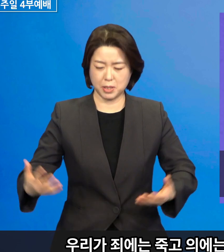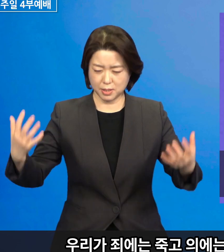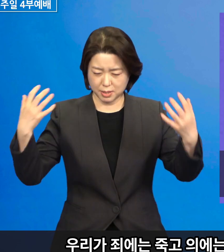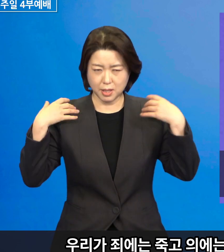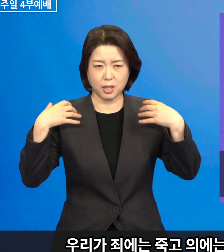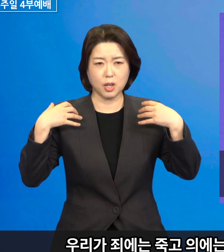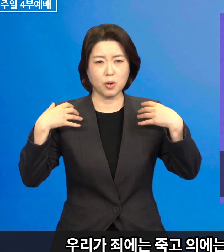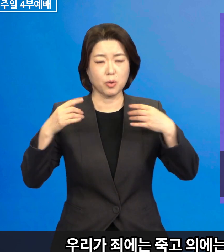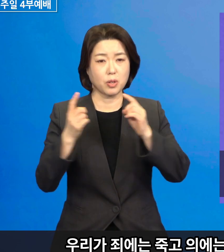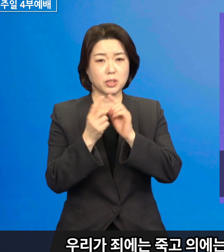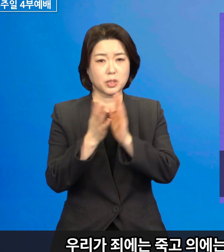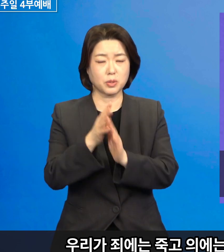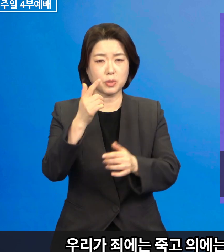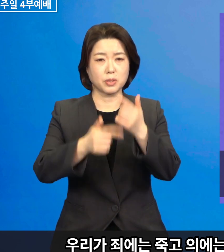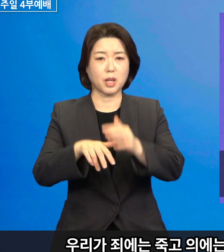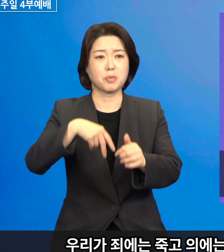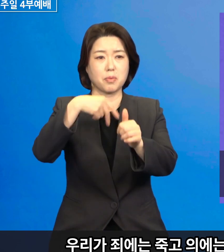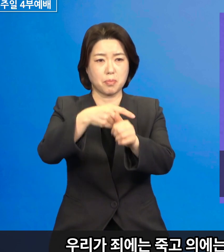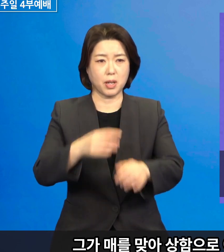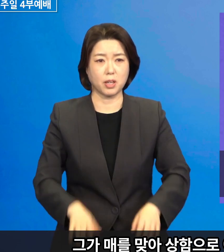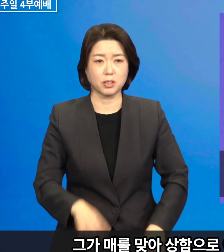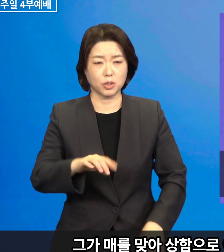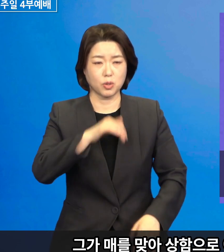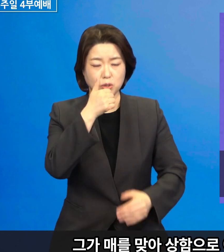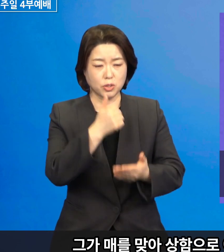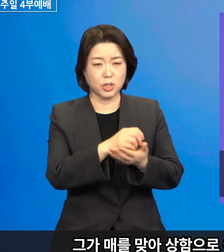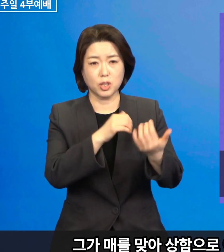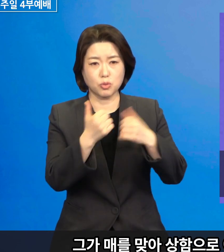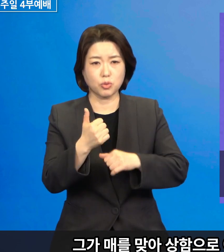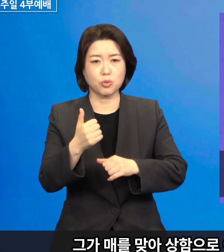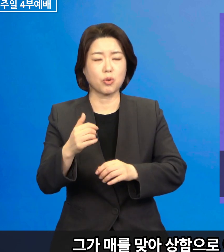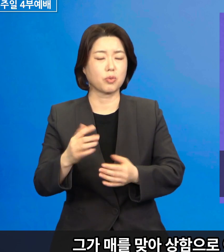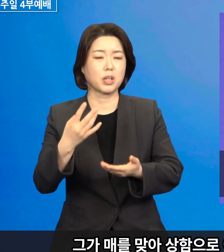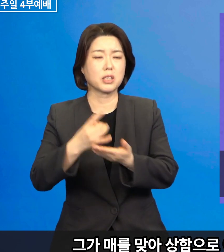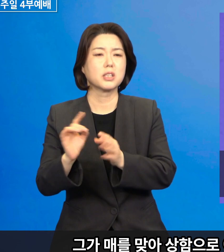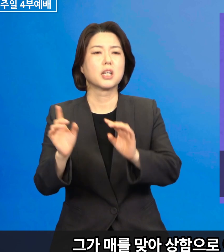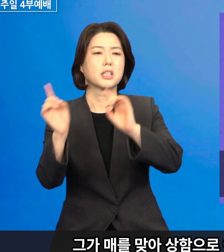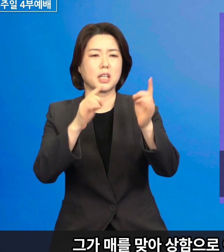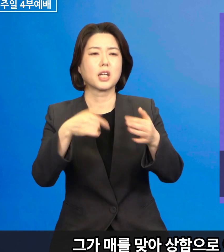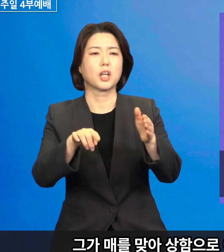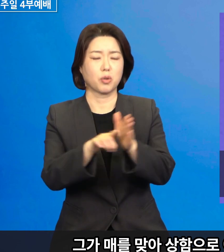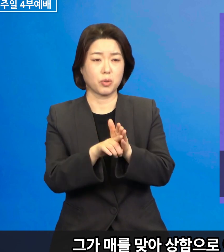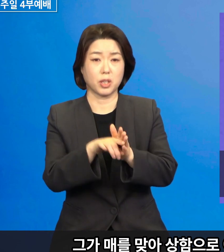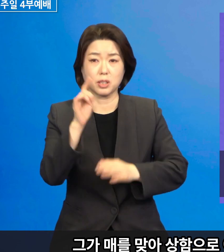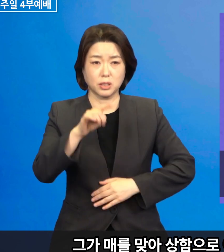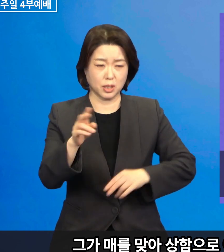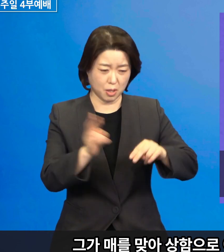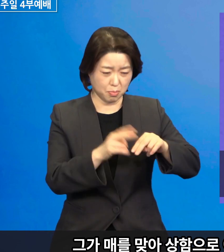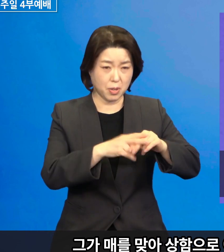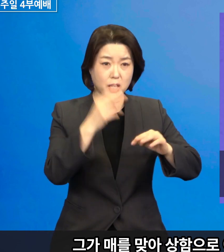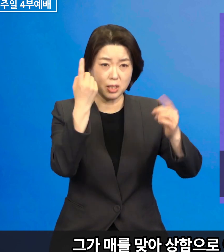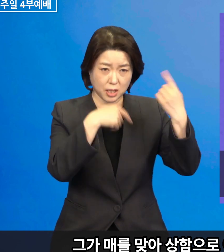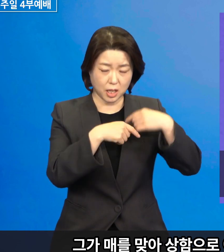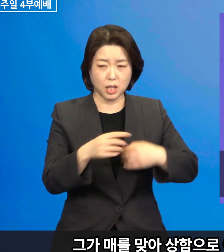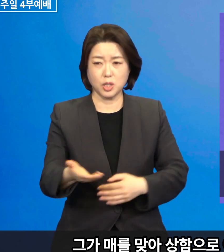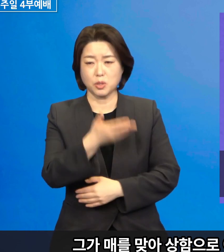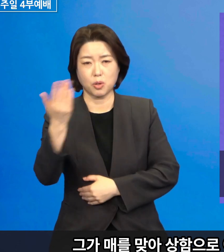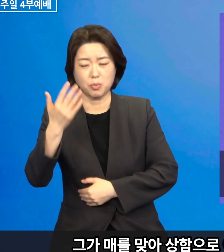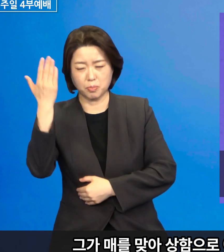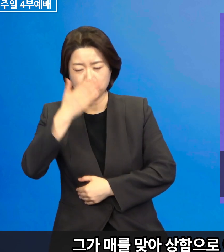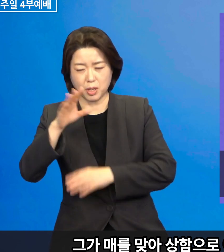우리가 죄인은 죽고 의인은 살게 하시려는 것이었습니다. 그가 매를 맞아 상함으로 여러분이 나음을